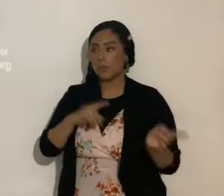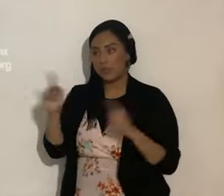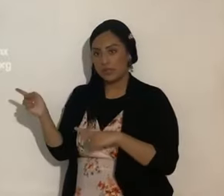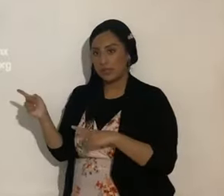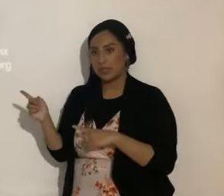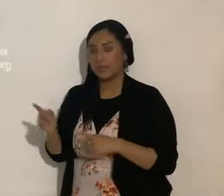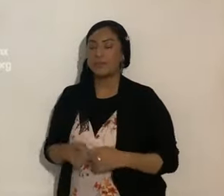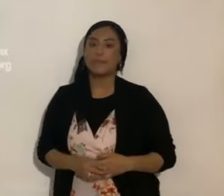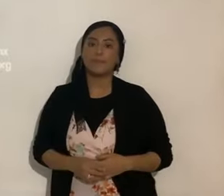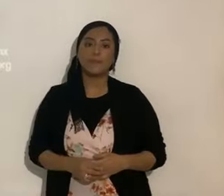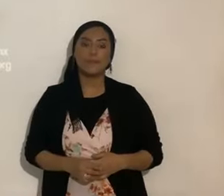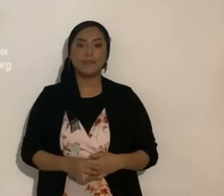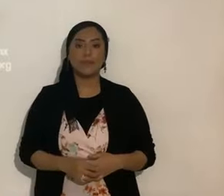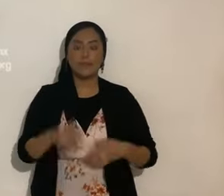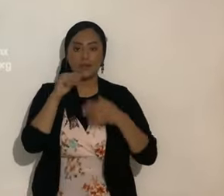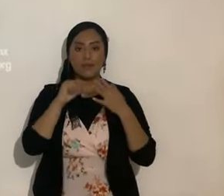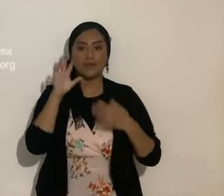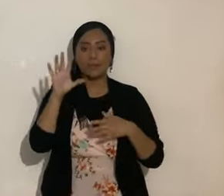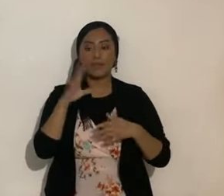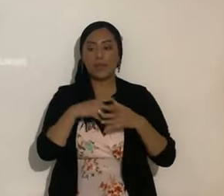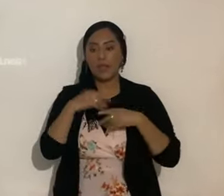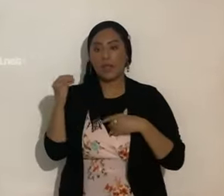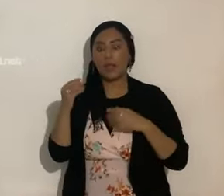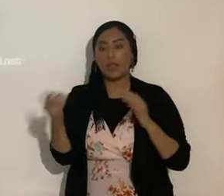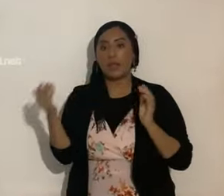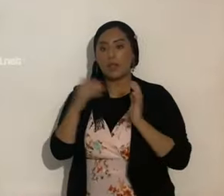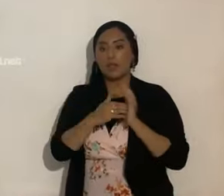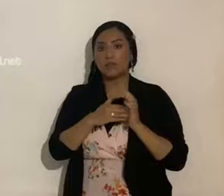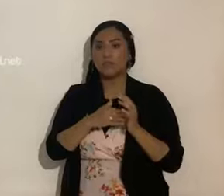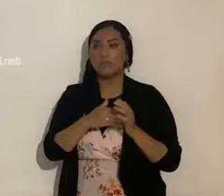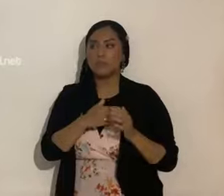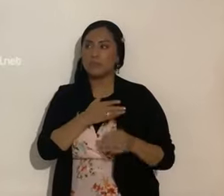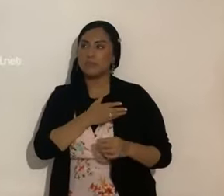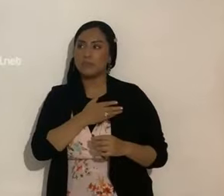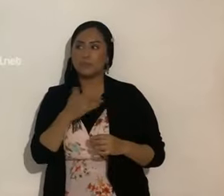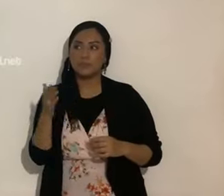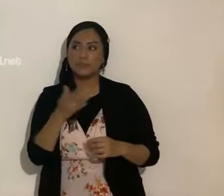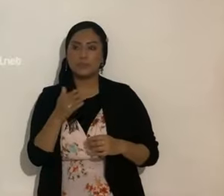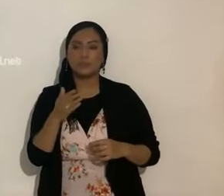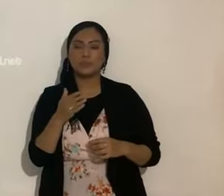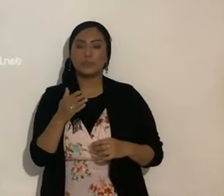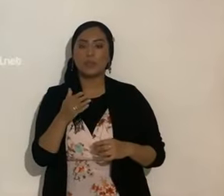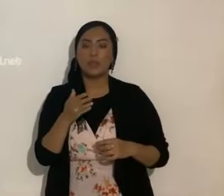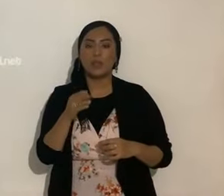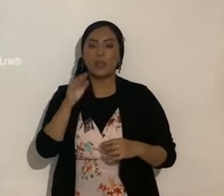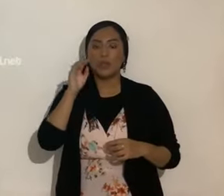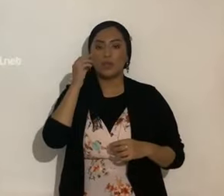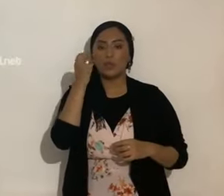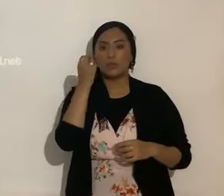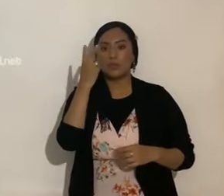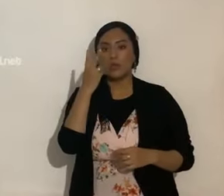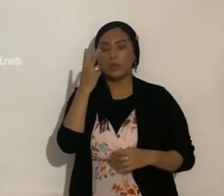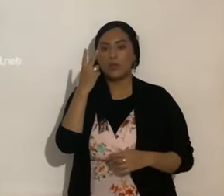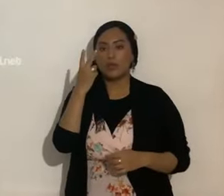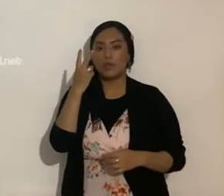a la viña. El verso 5 salió otra vez cerca de las horas sexta, ponle 12 del